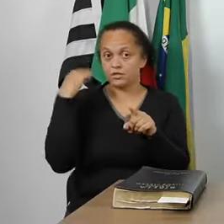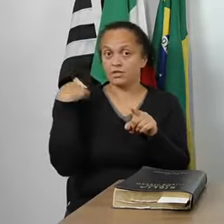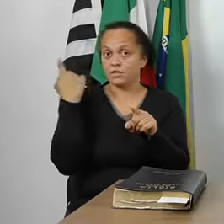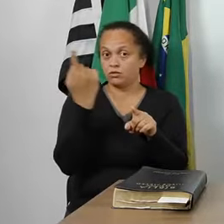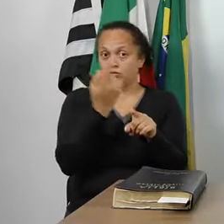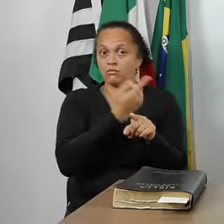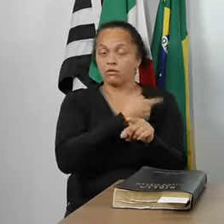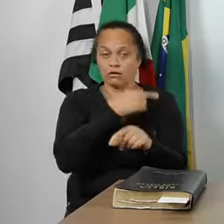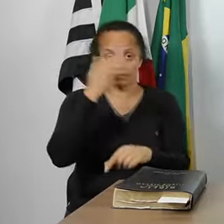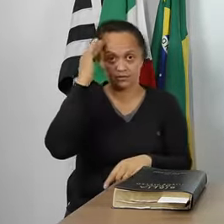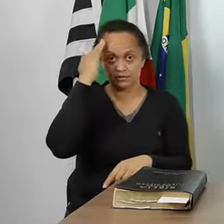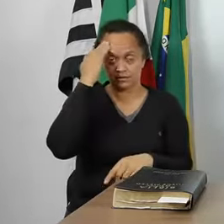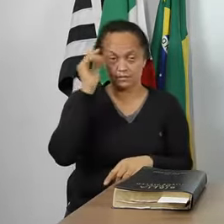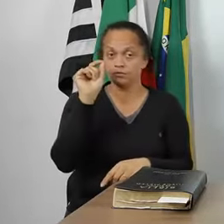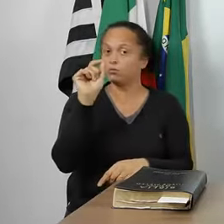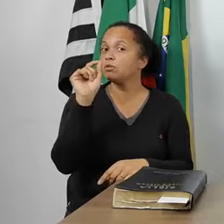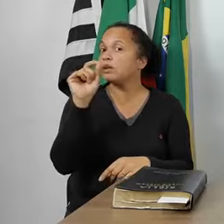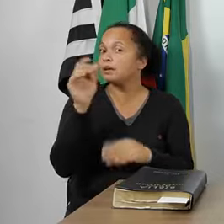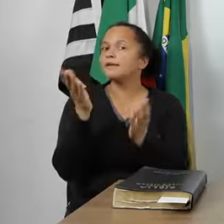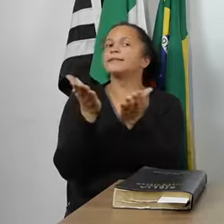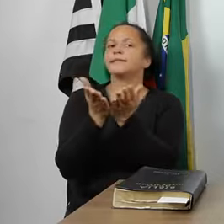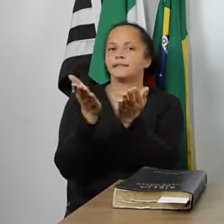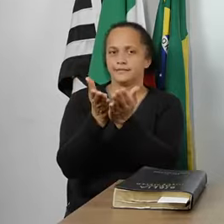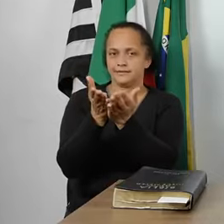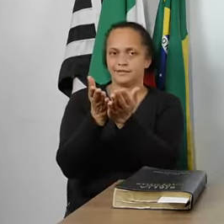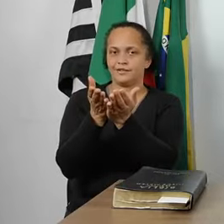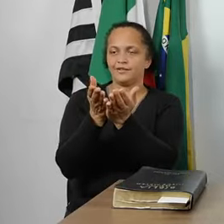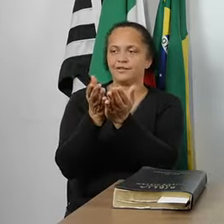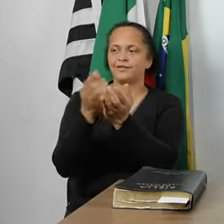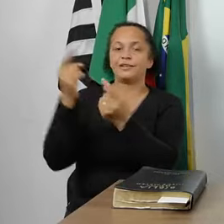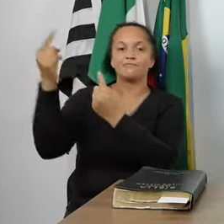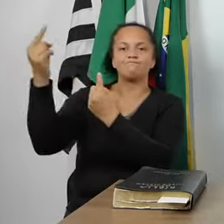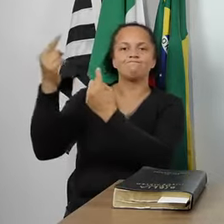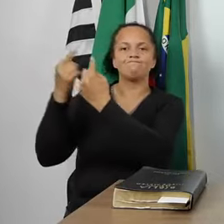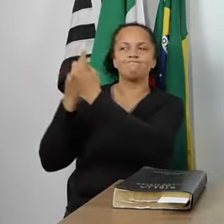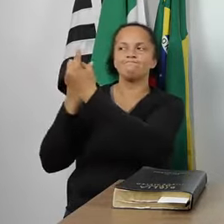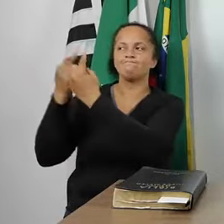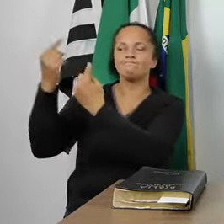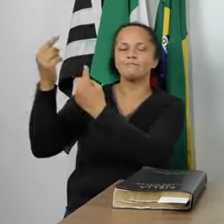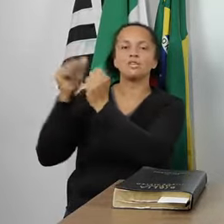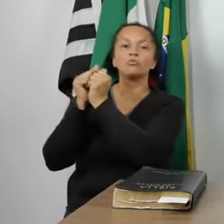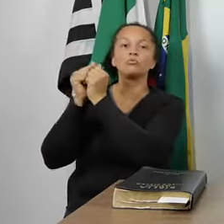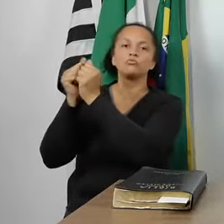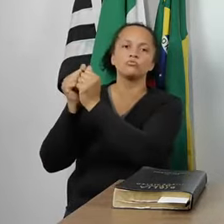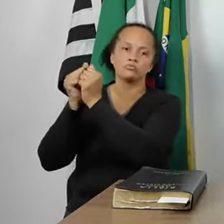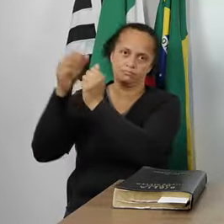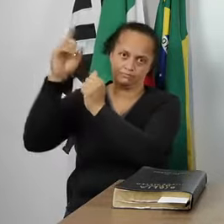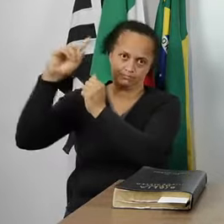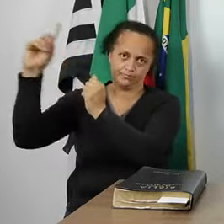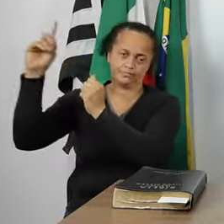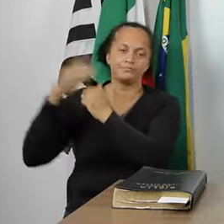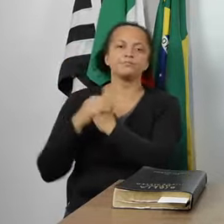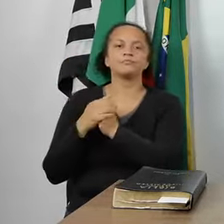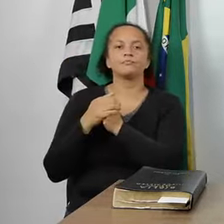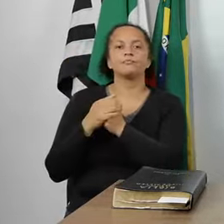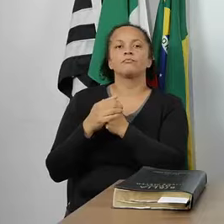é relacionamento com Deus. Eu acho que uma das melhores definições para o cristianismo